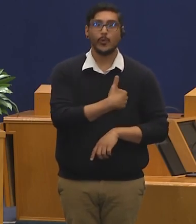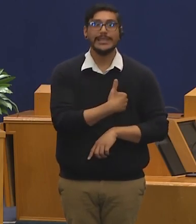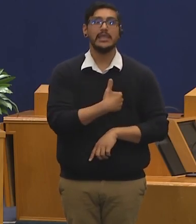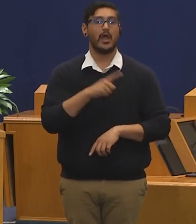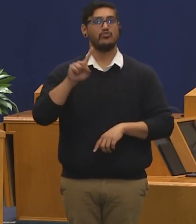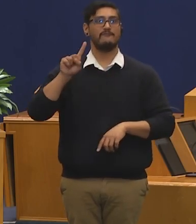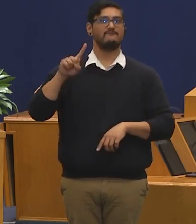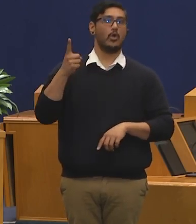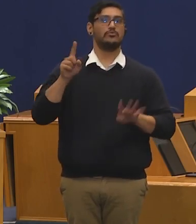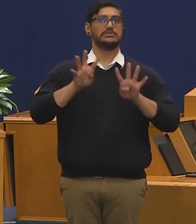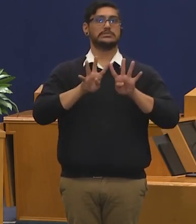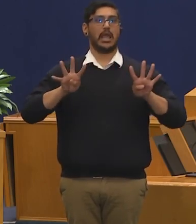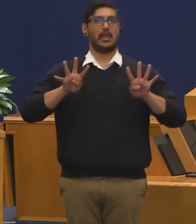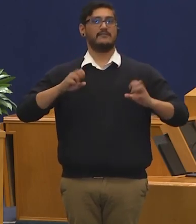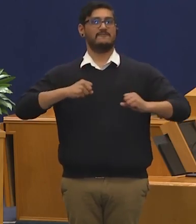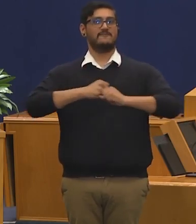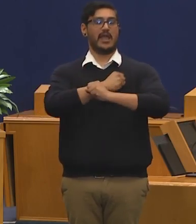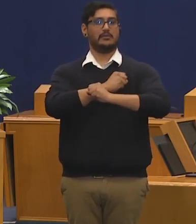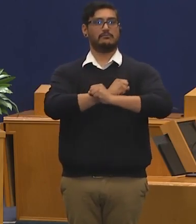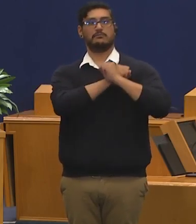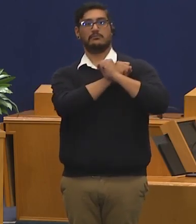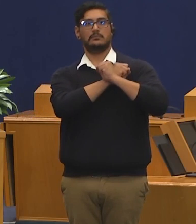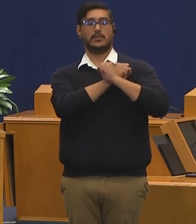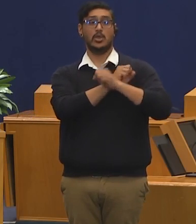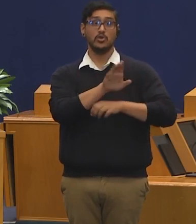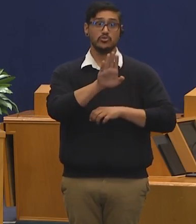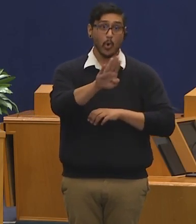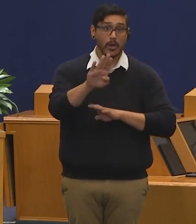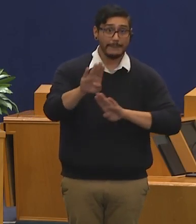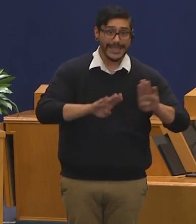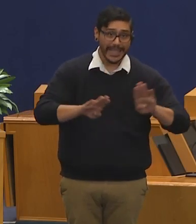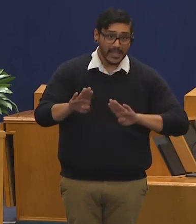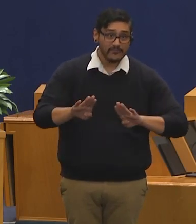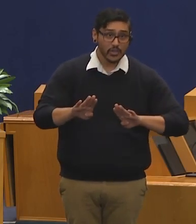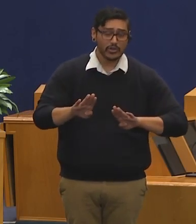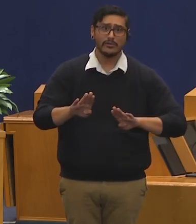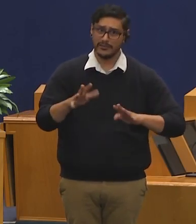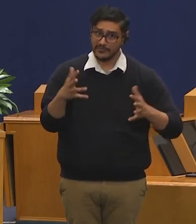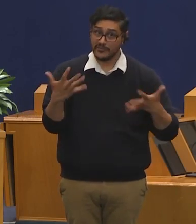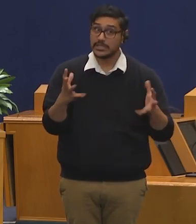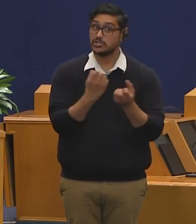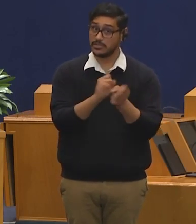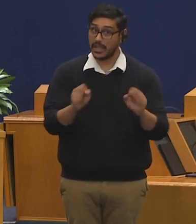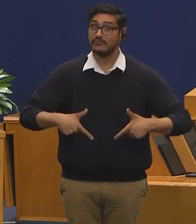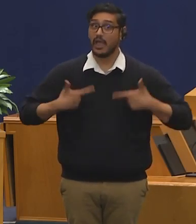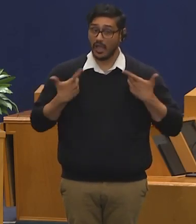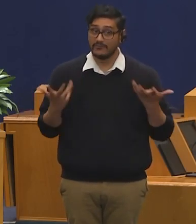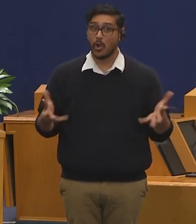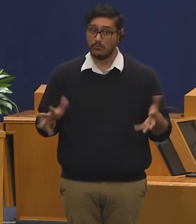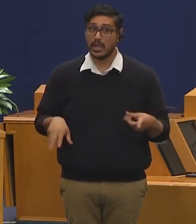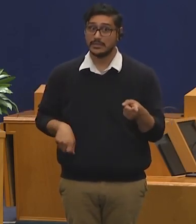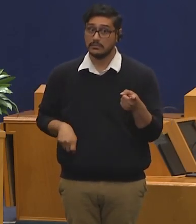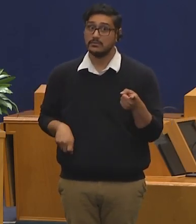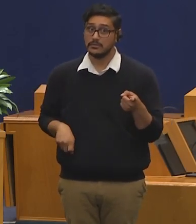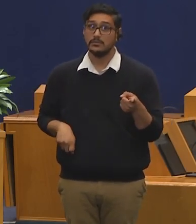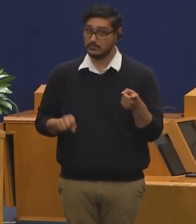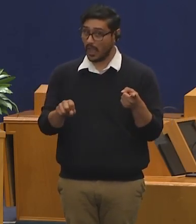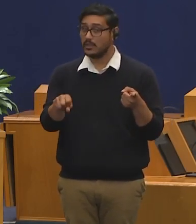Sus acciones, su comportamiento hasta ahora ha salvado vidas. Y si seguimos